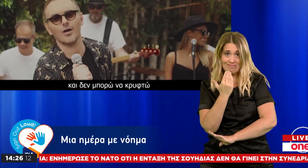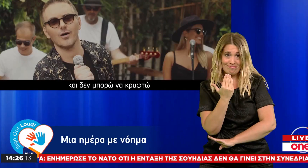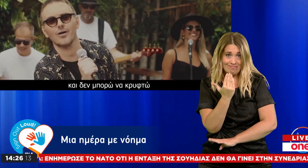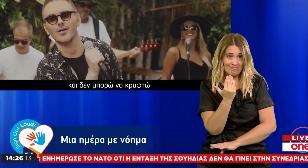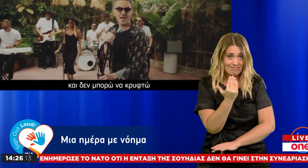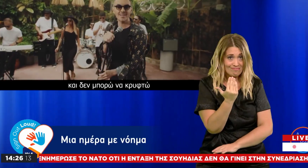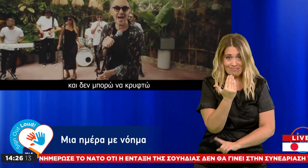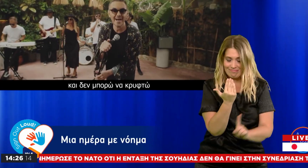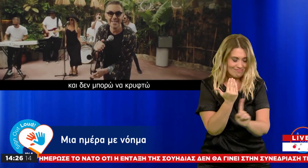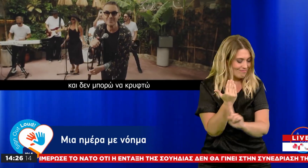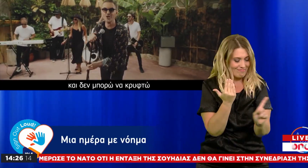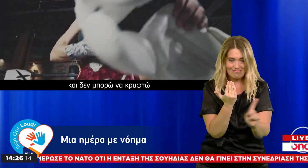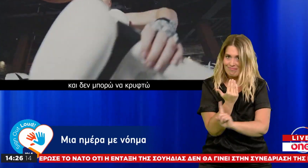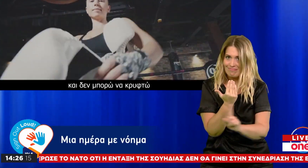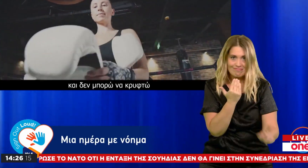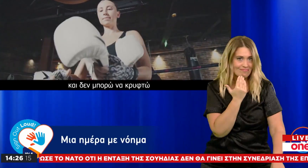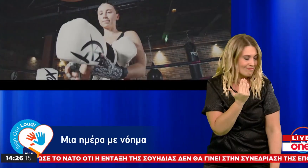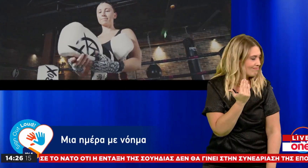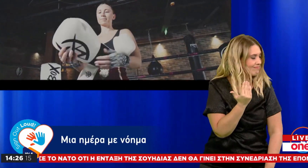μπορώ να